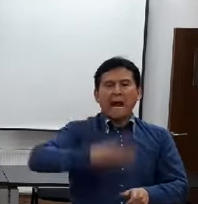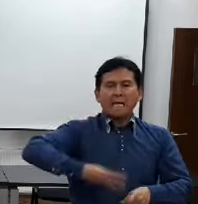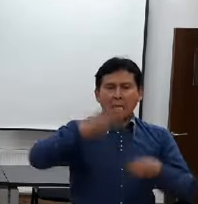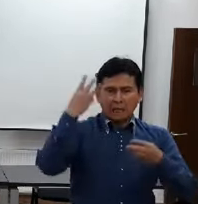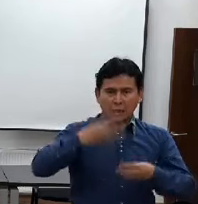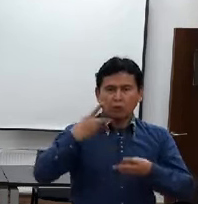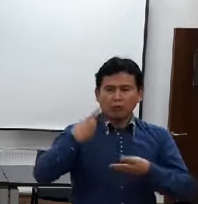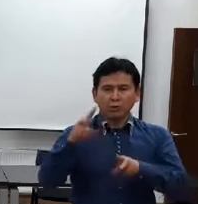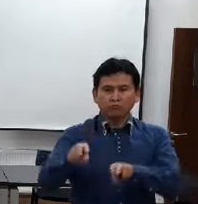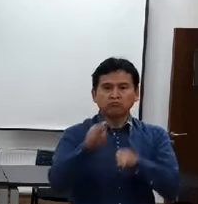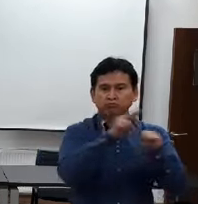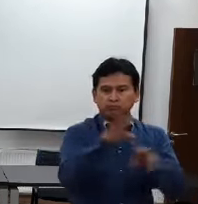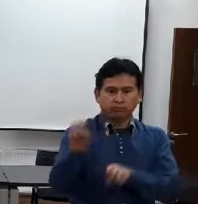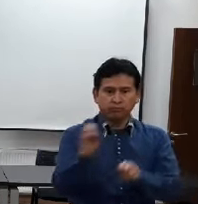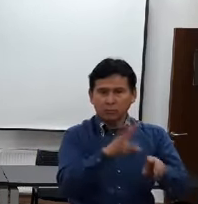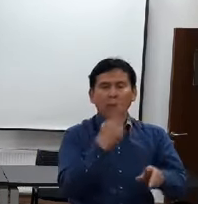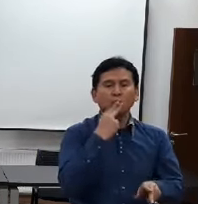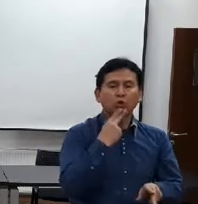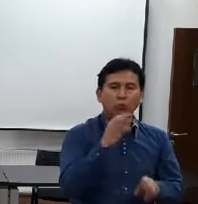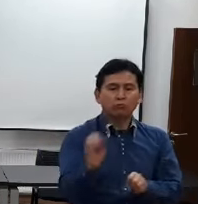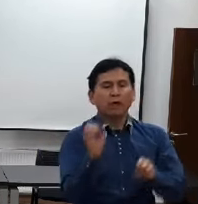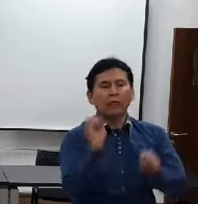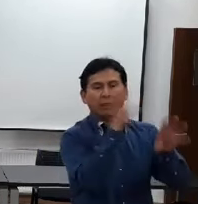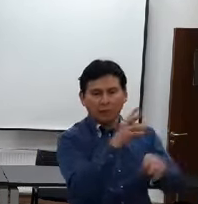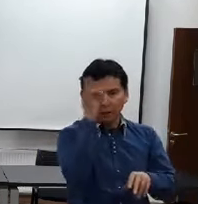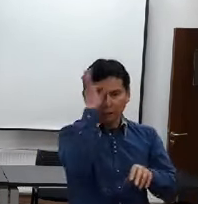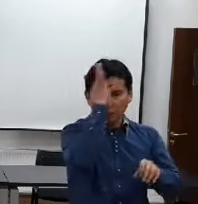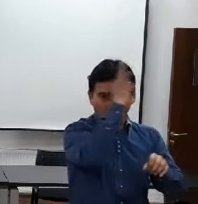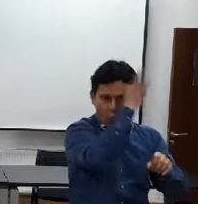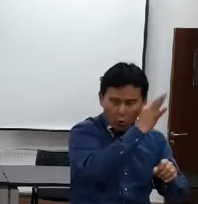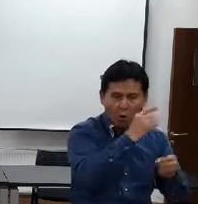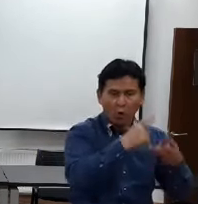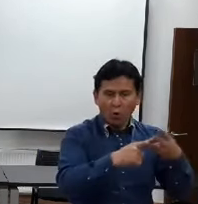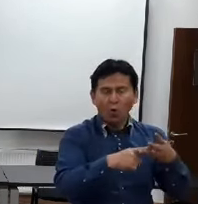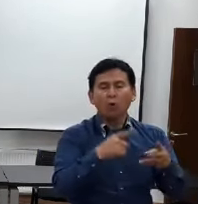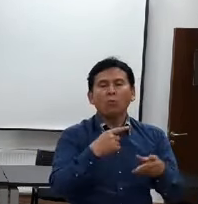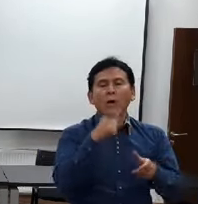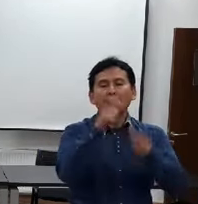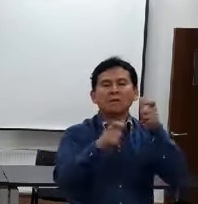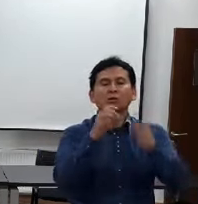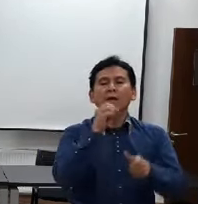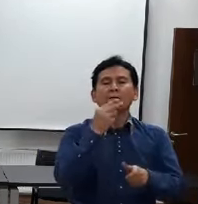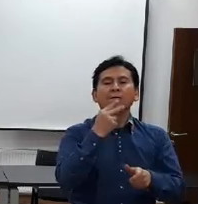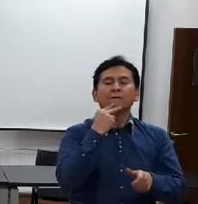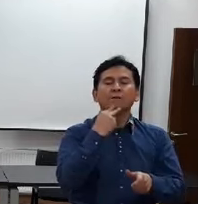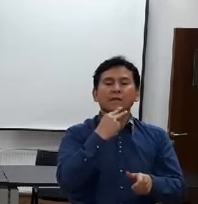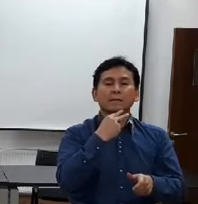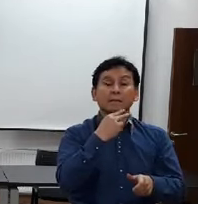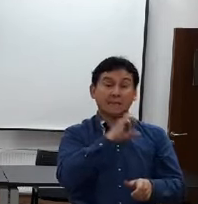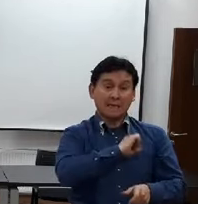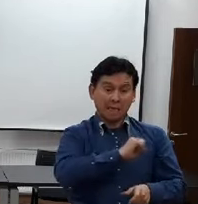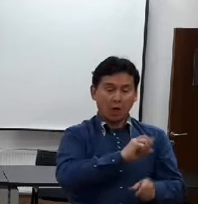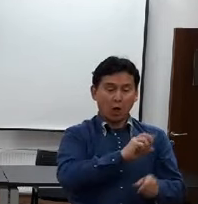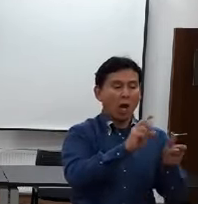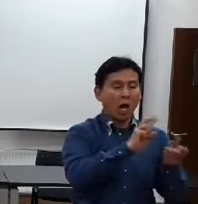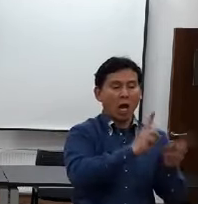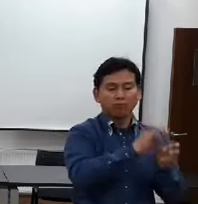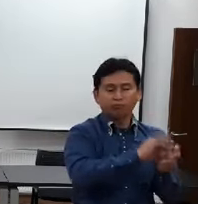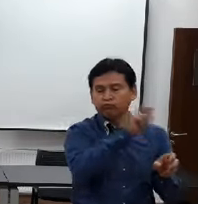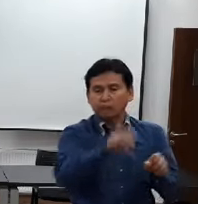a sus pacientes a Puerto Montt, a Temuco, como los habitantes de Santiago tuvieron que trasladarse a Concepción